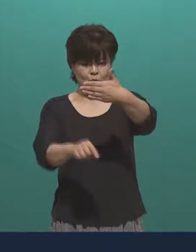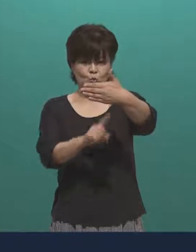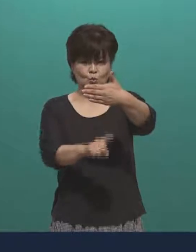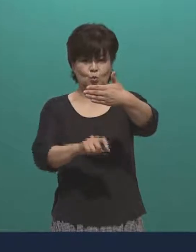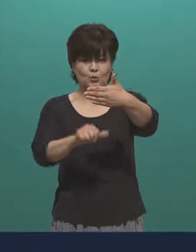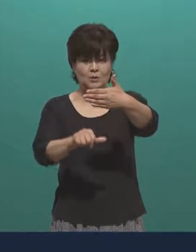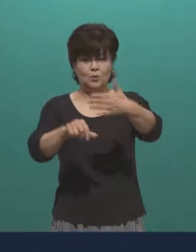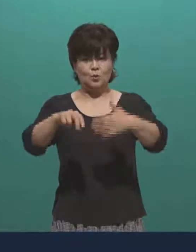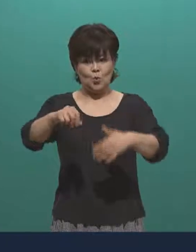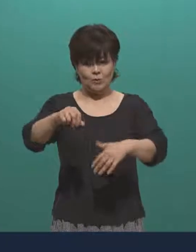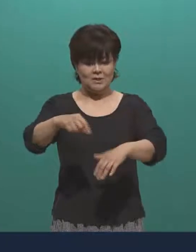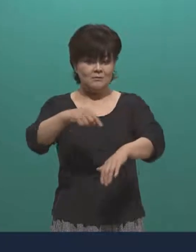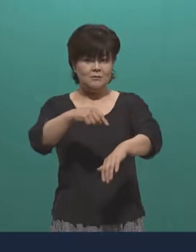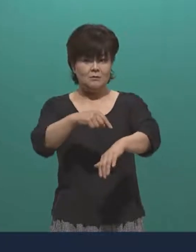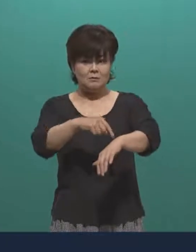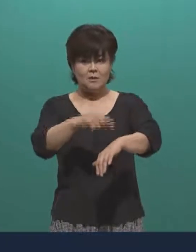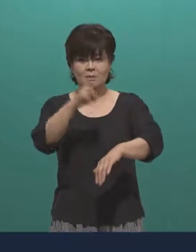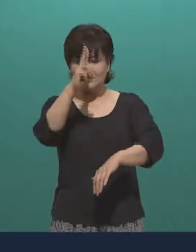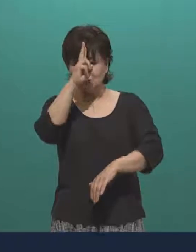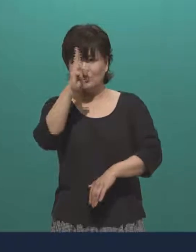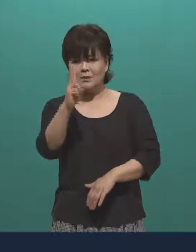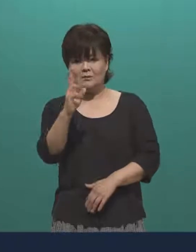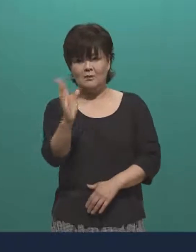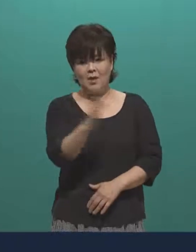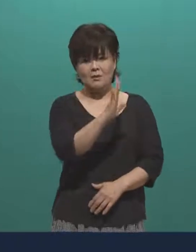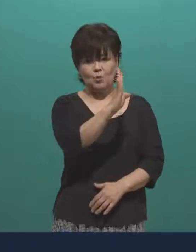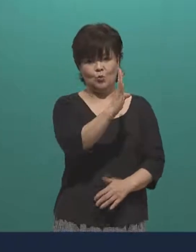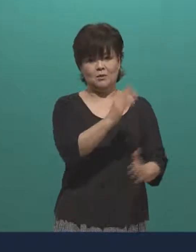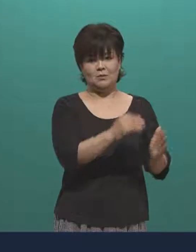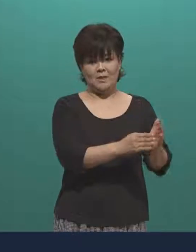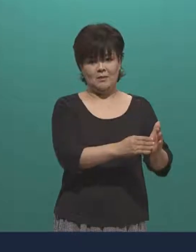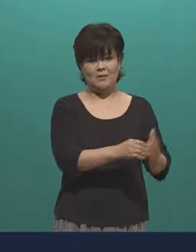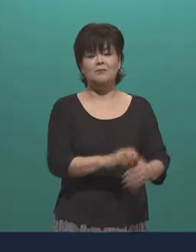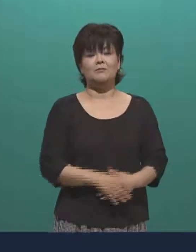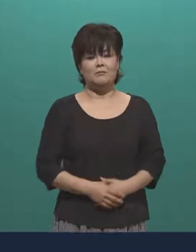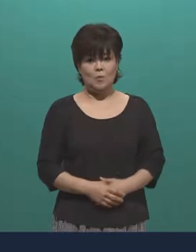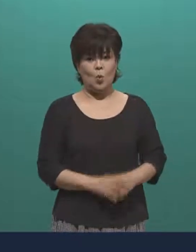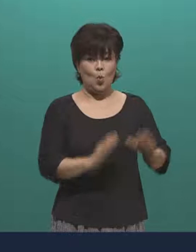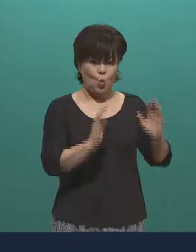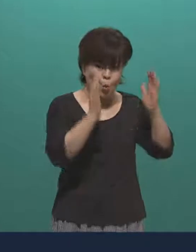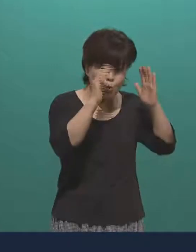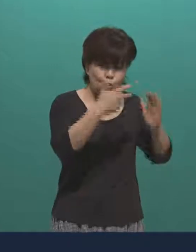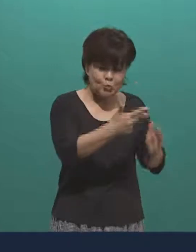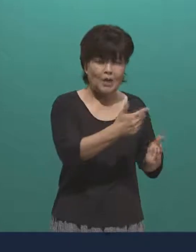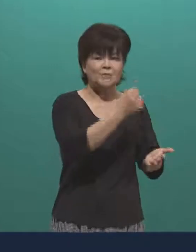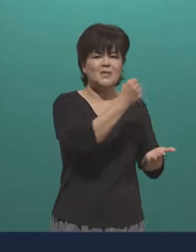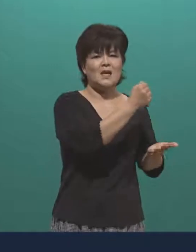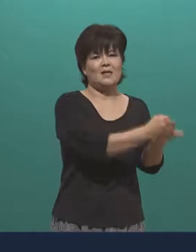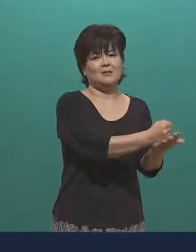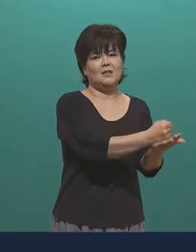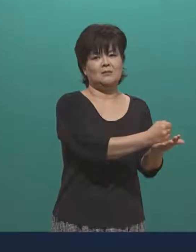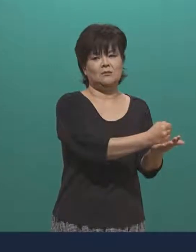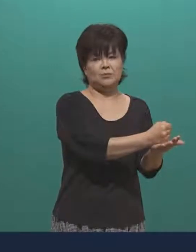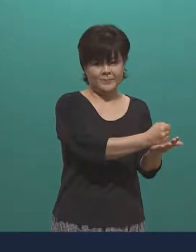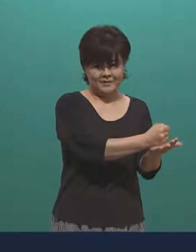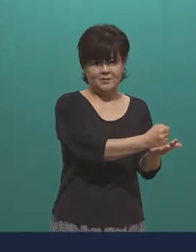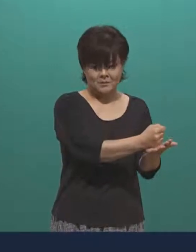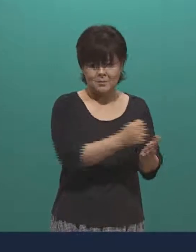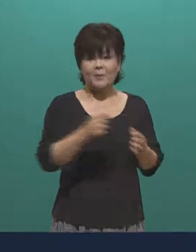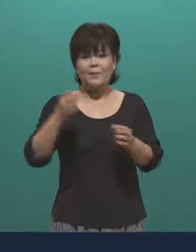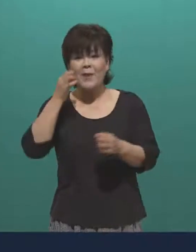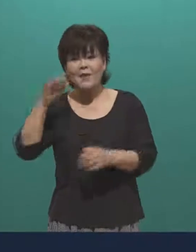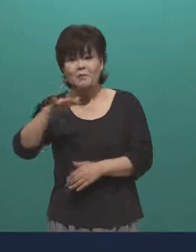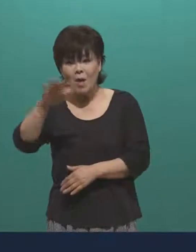日時は9月15日土曜日、昼2時から4時まで、大津市のピアザ大海